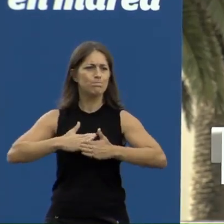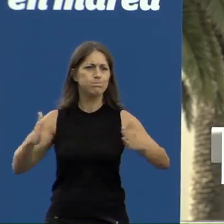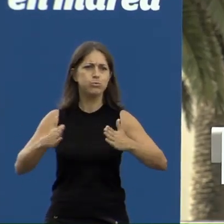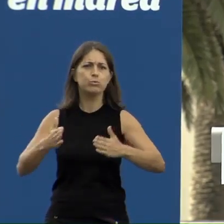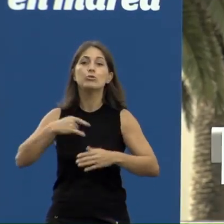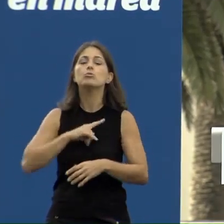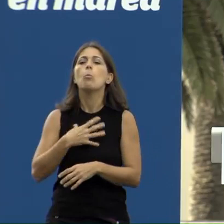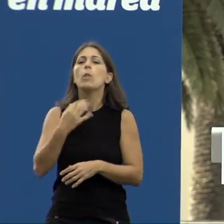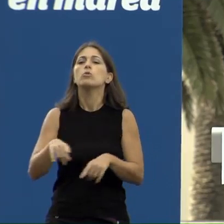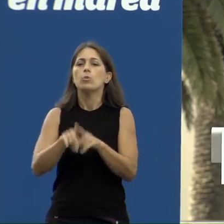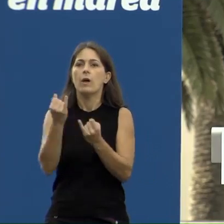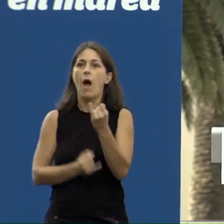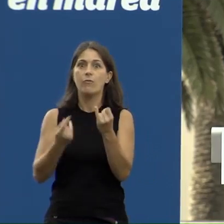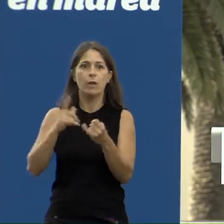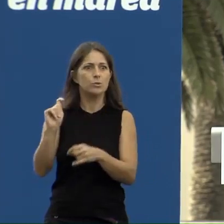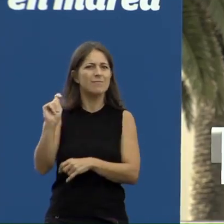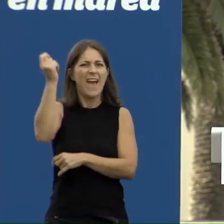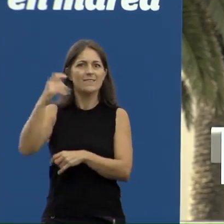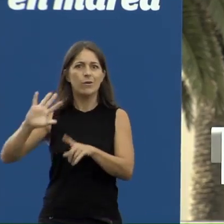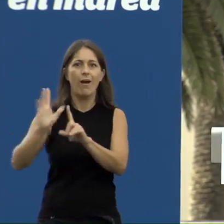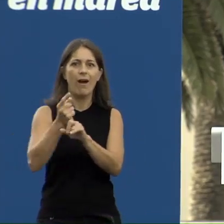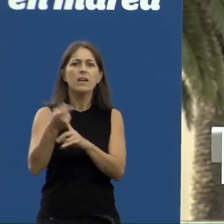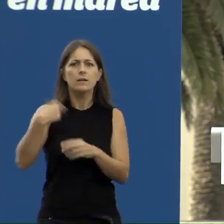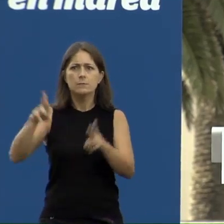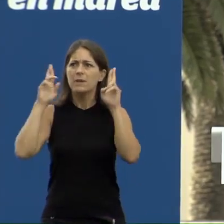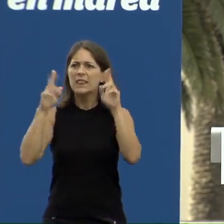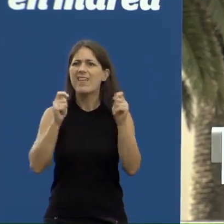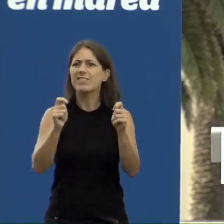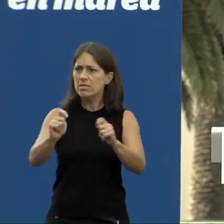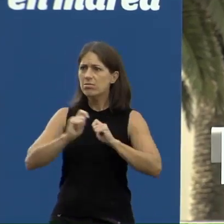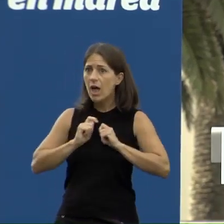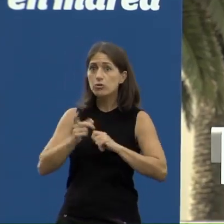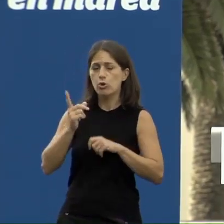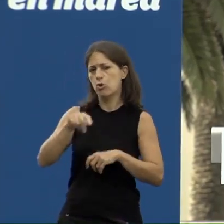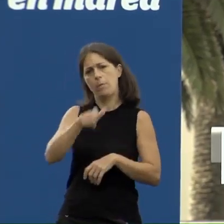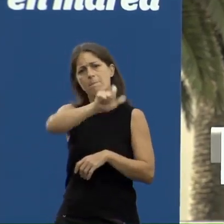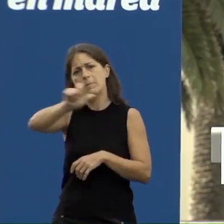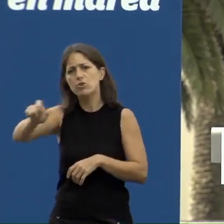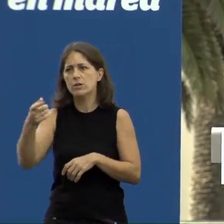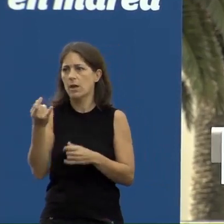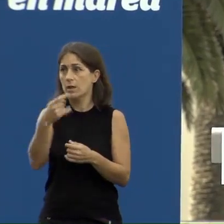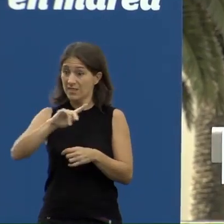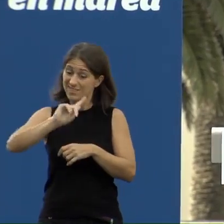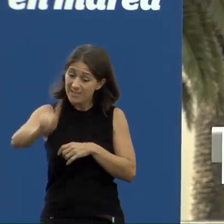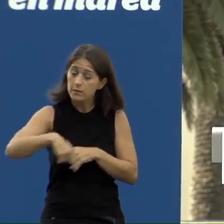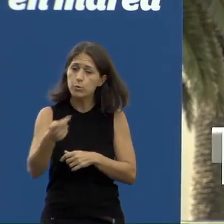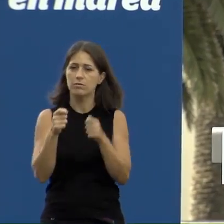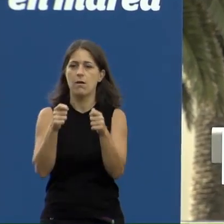a posibilidade certa de alcanzar unha vitoria que poña esperanza, non só para nós, senón para as persoas que van vir despois de